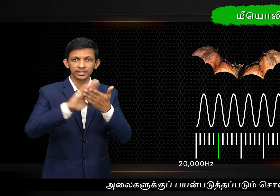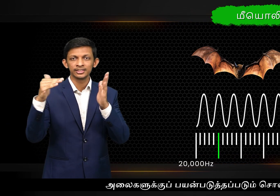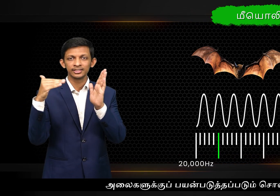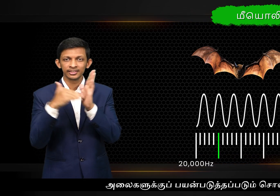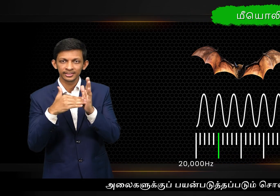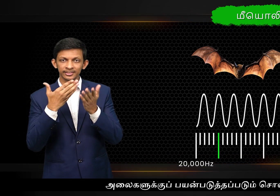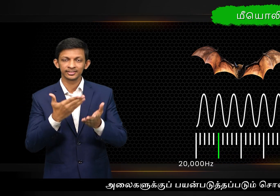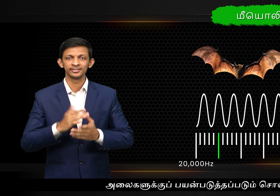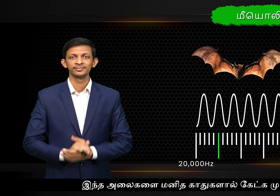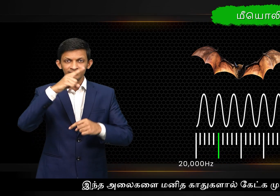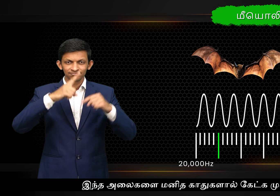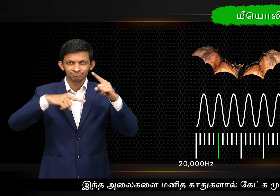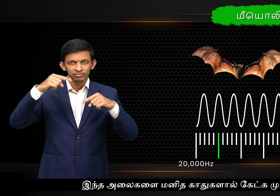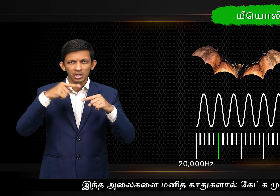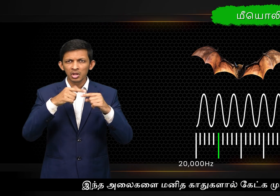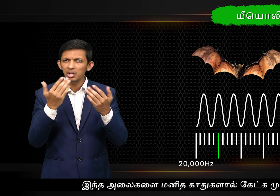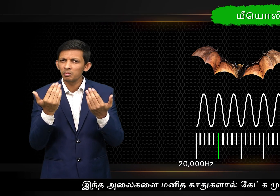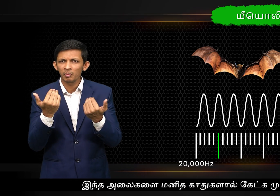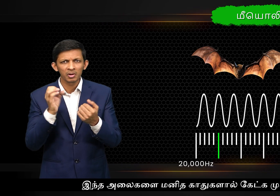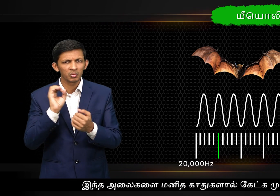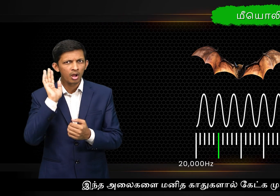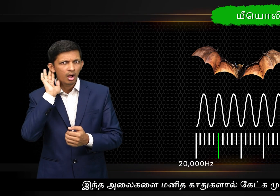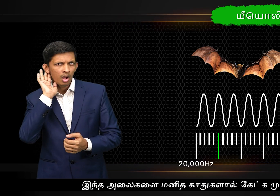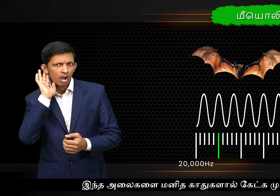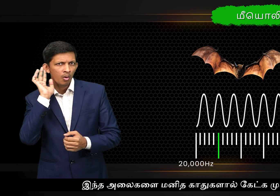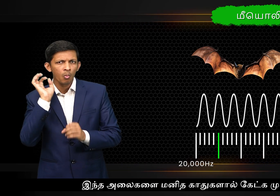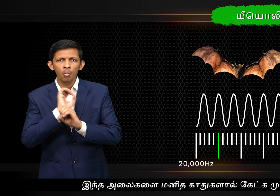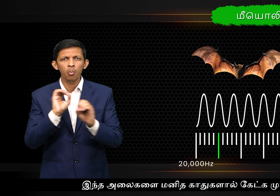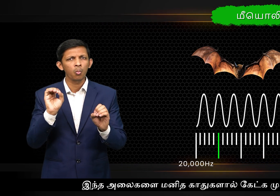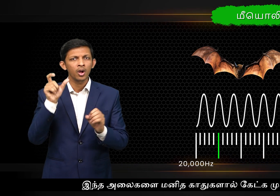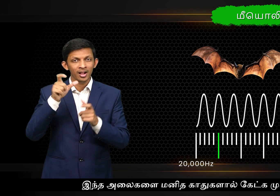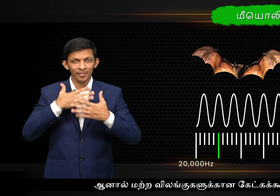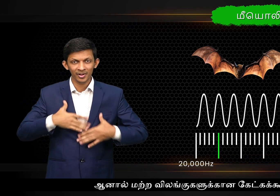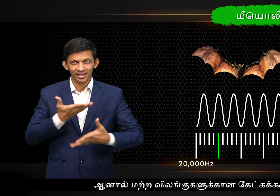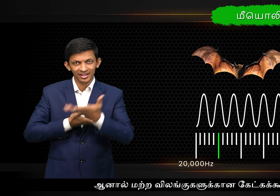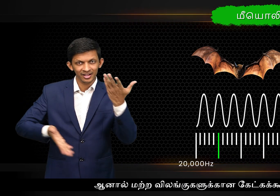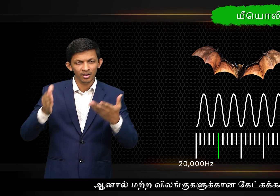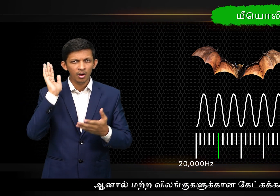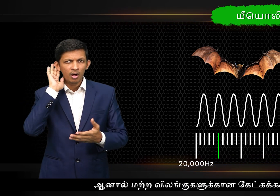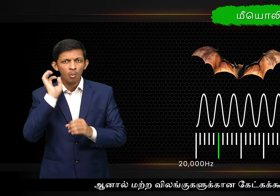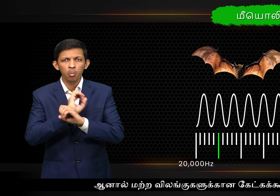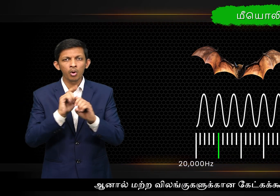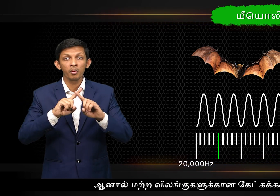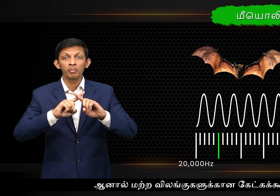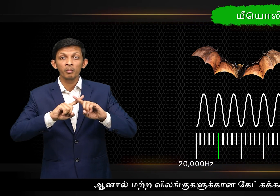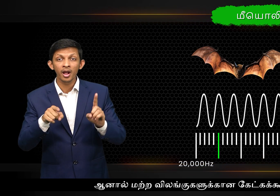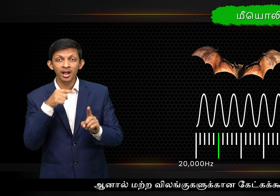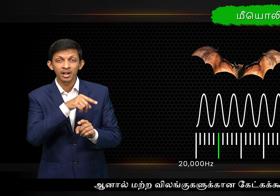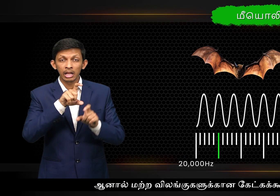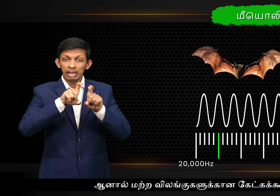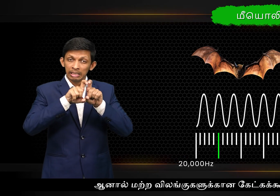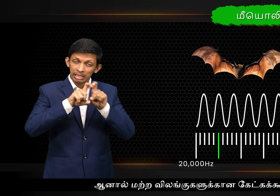சொல். இந்த அலைகளை மனித காதுகளால் கேட்க முடியாது, ஆனால் மற்ற